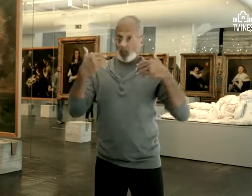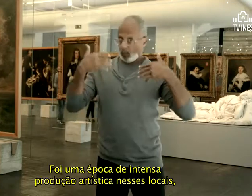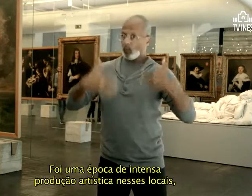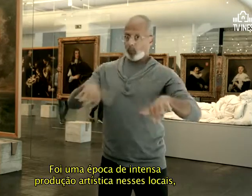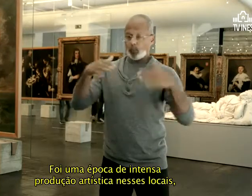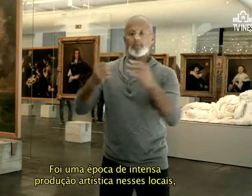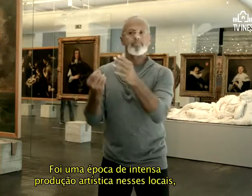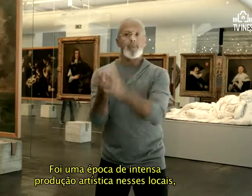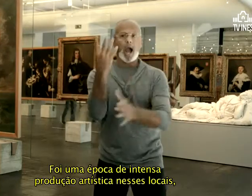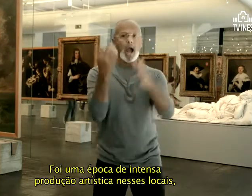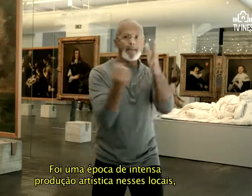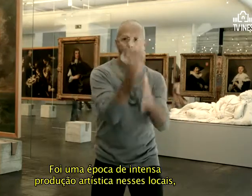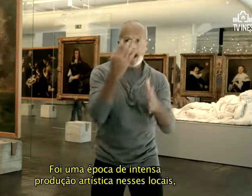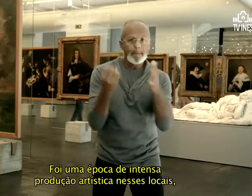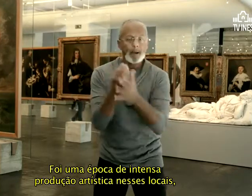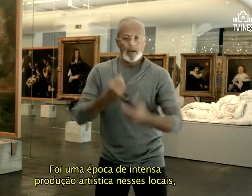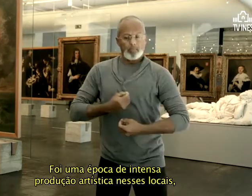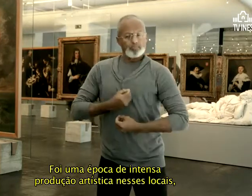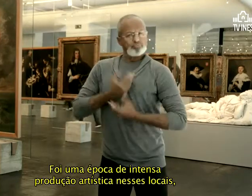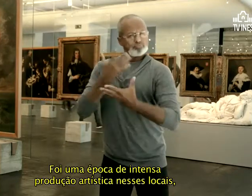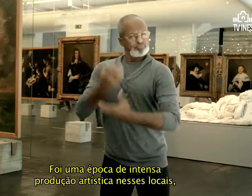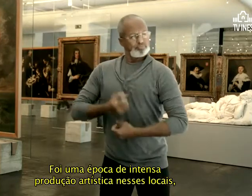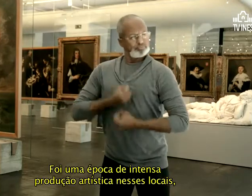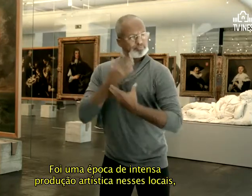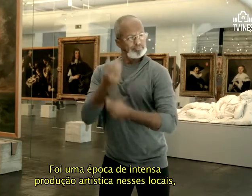Foi uma época de intensa produção artística nesses locais.